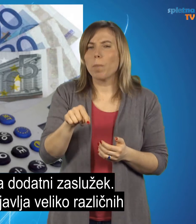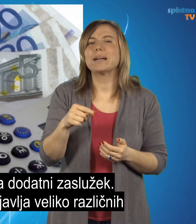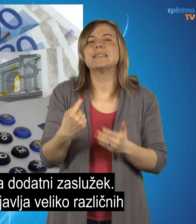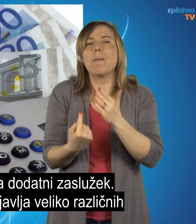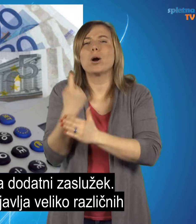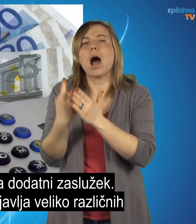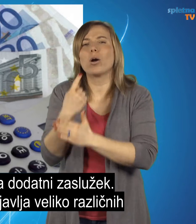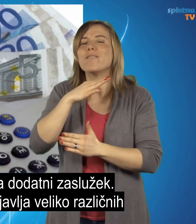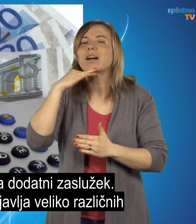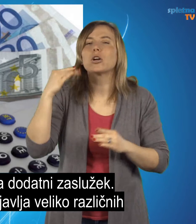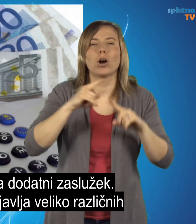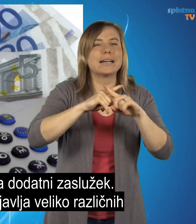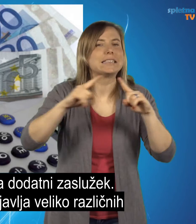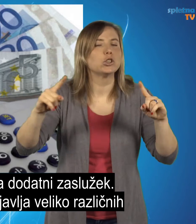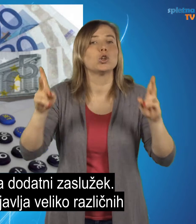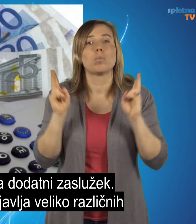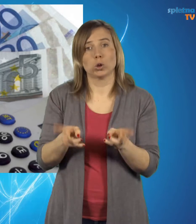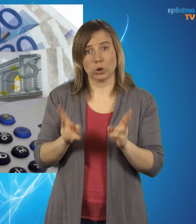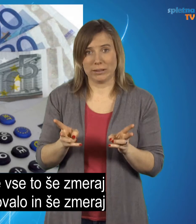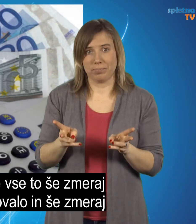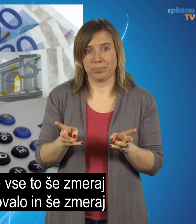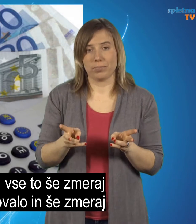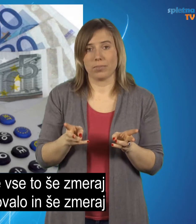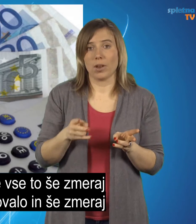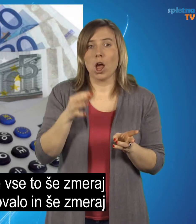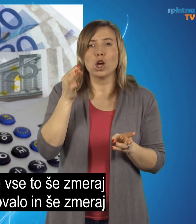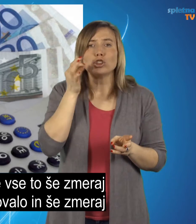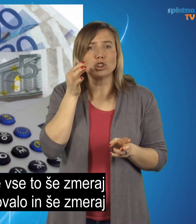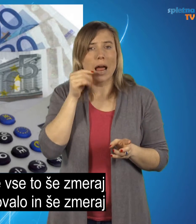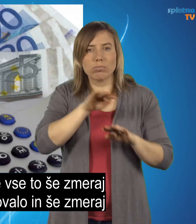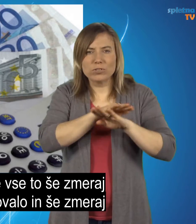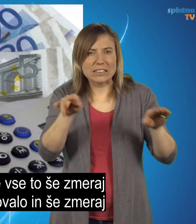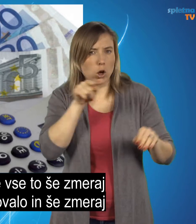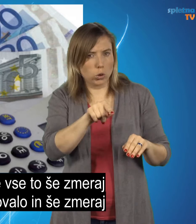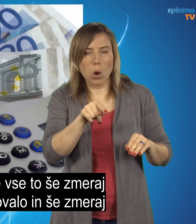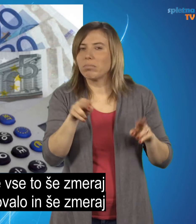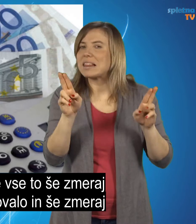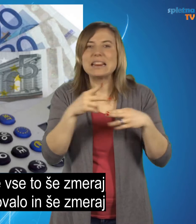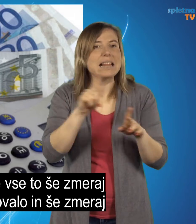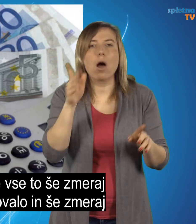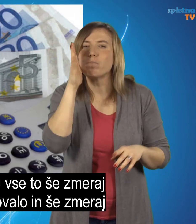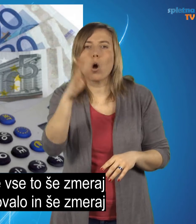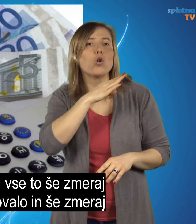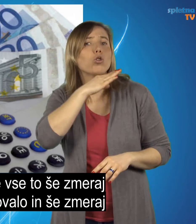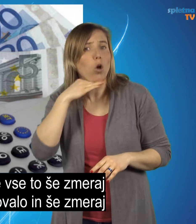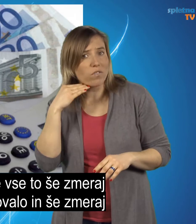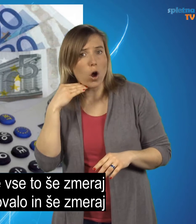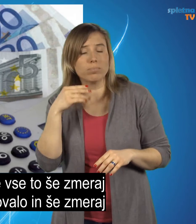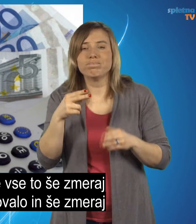Tudi tukaj se pojavlja veliko različnih možnosti. Če vse to še zmeraj ne bi zadostovalo in še zmeraj ne bi